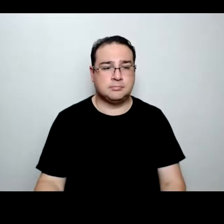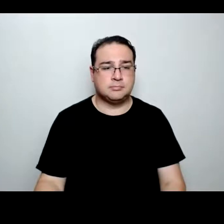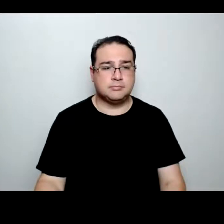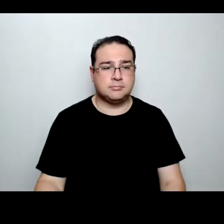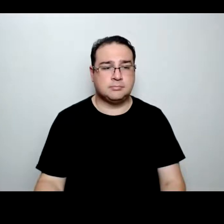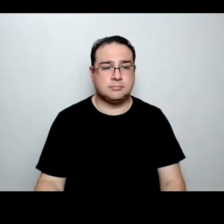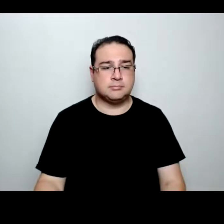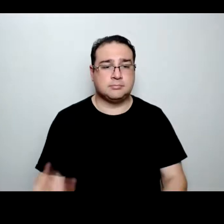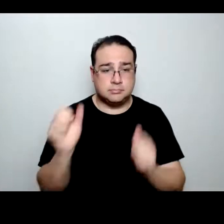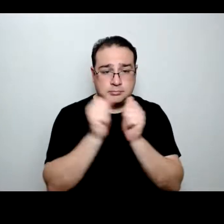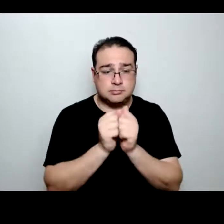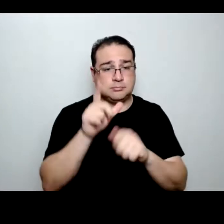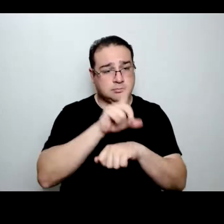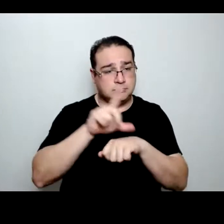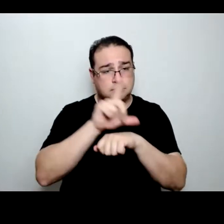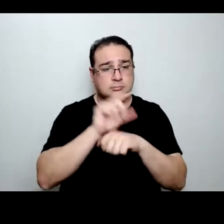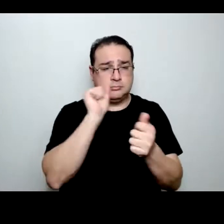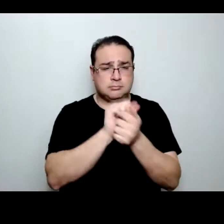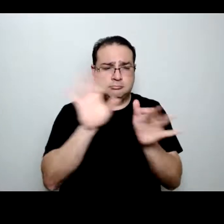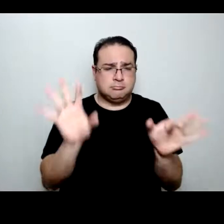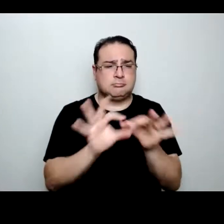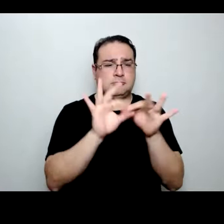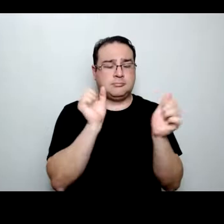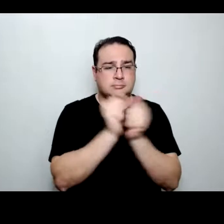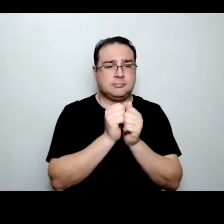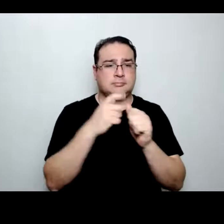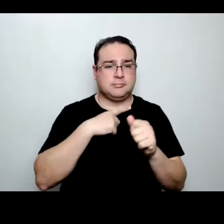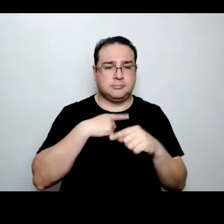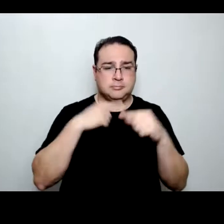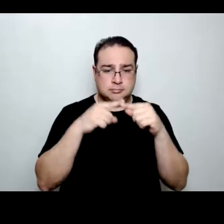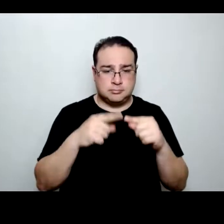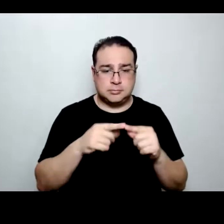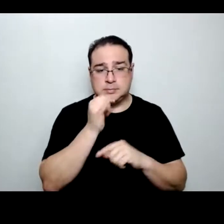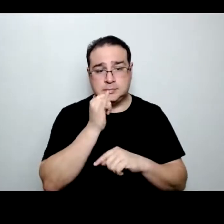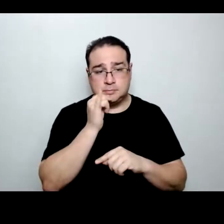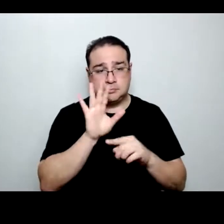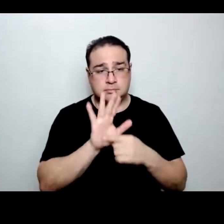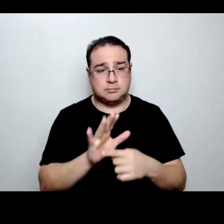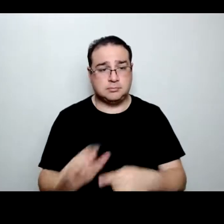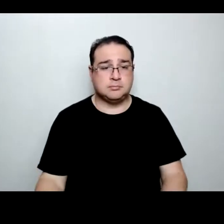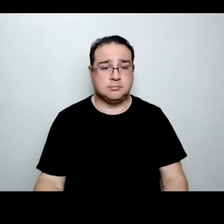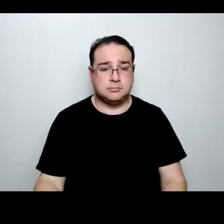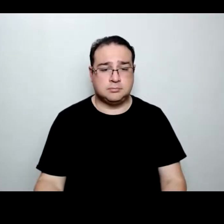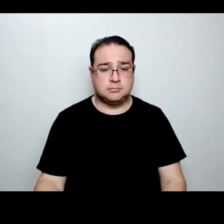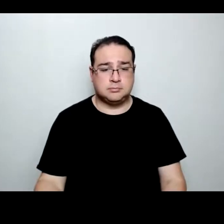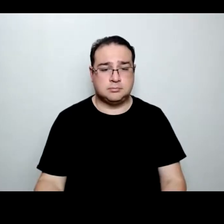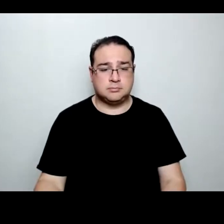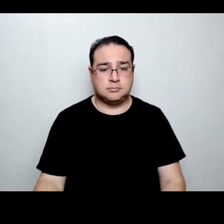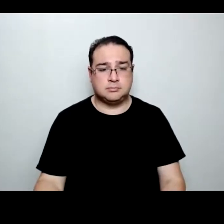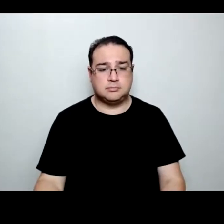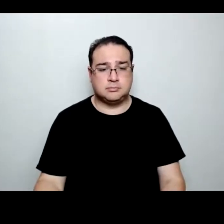inserido com um vínculo, com um exemplo no texto nativo, né?